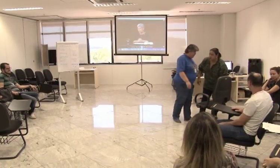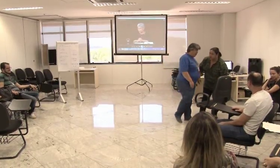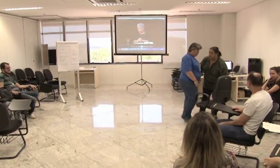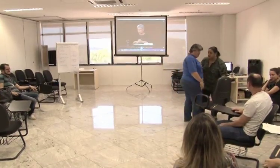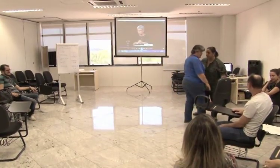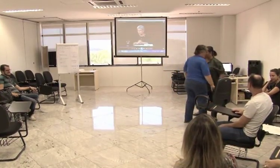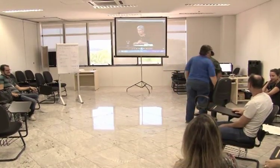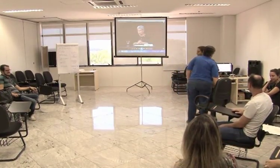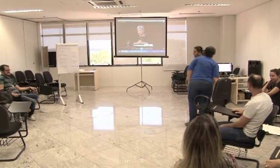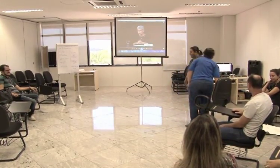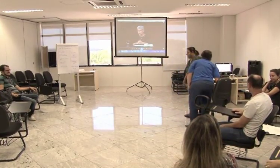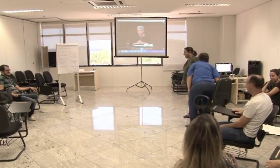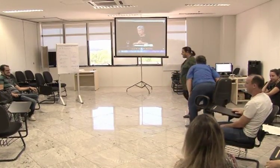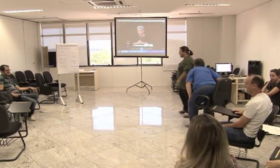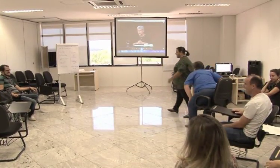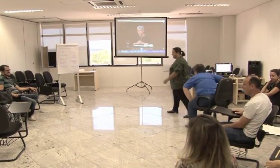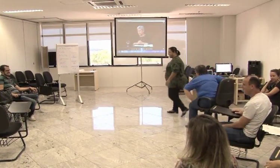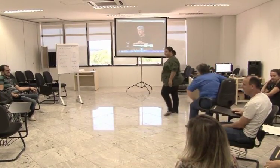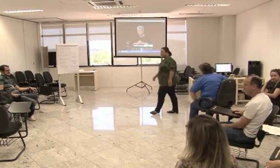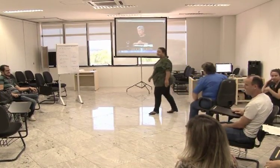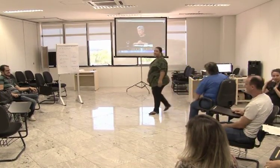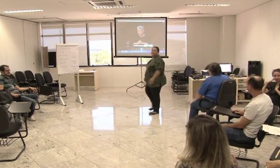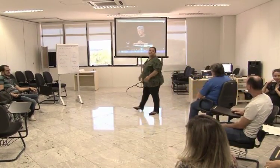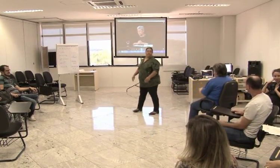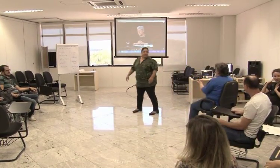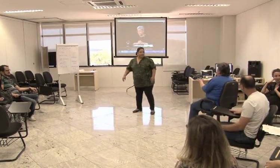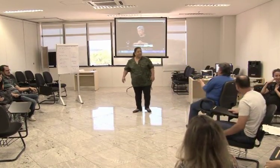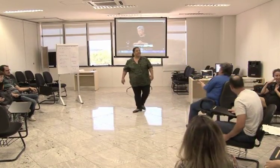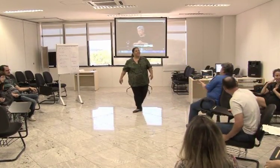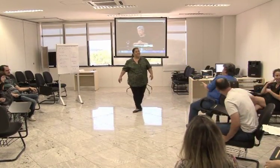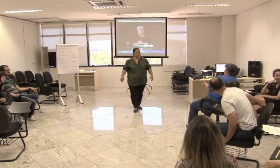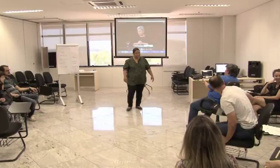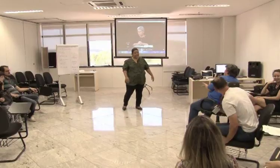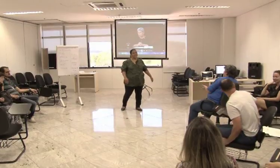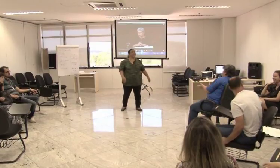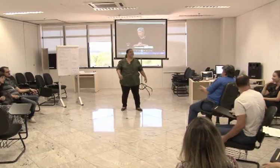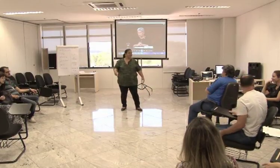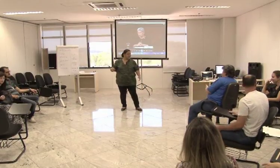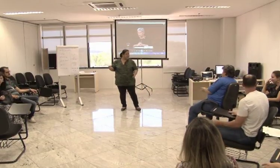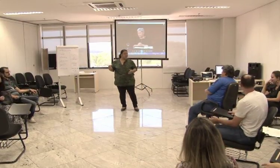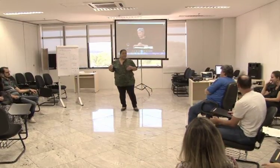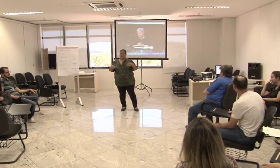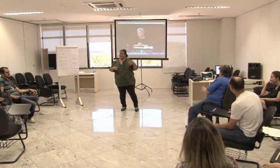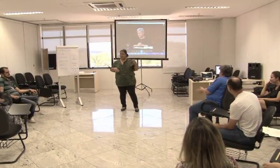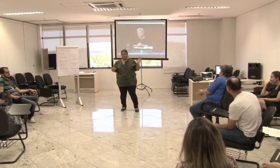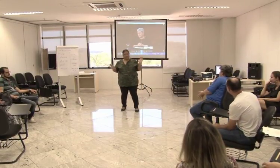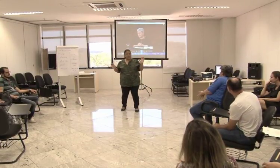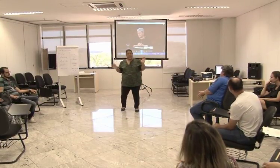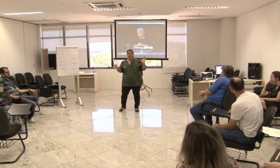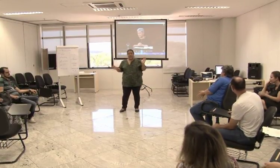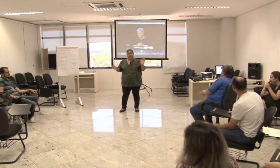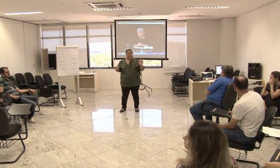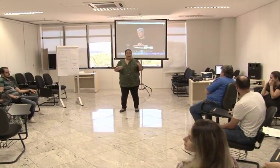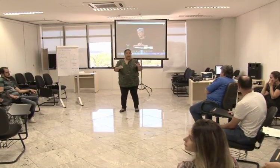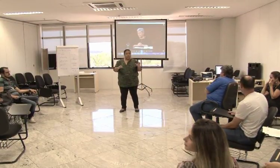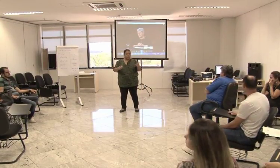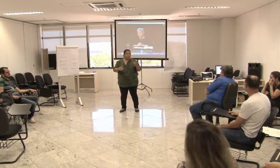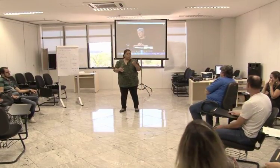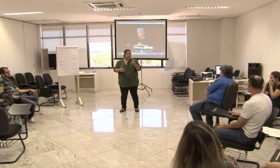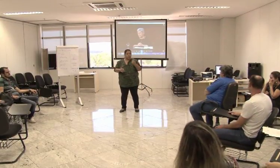Calma, cadeira. Pois é, e aí isso aí não pega porque a pessoa que ouve a piada em português, ela passa muito bem. E aí eu tenho o primeiro momento